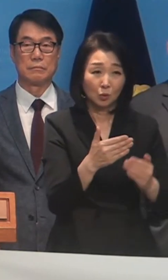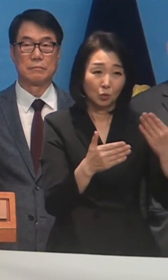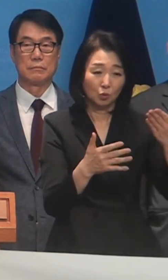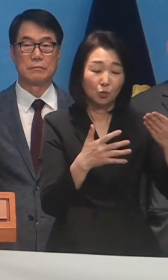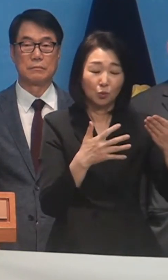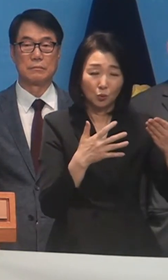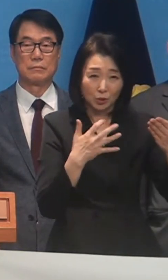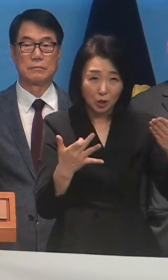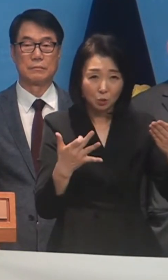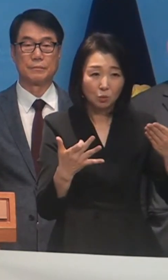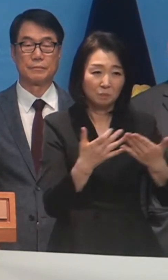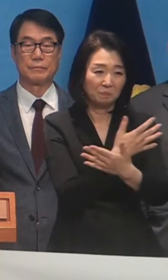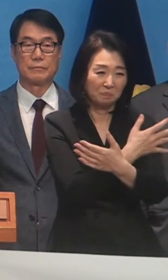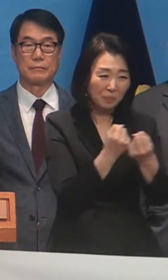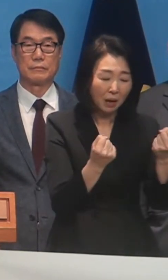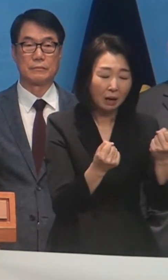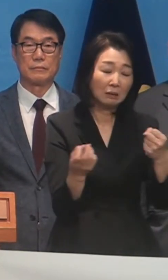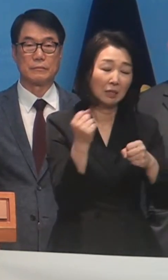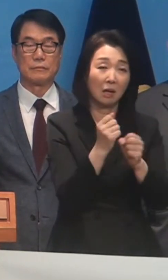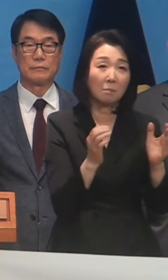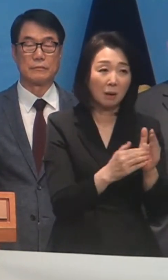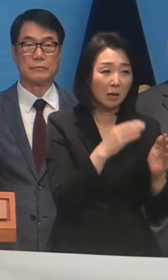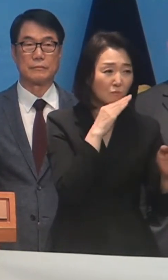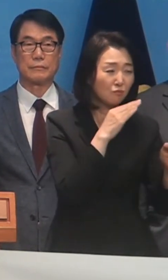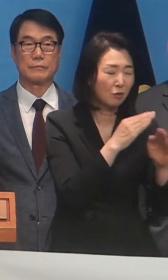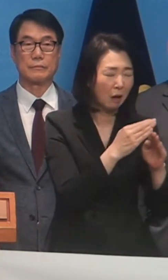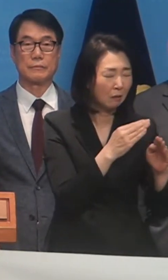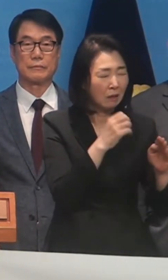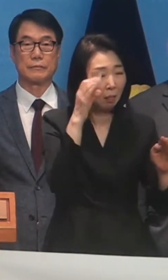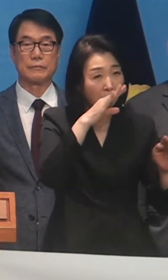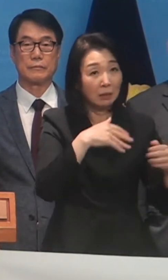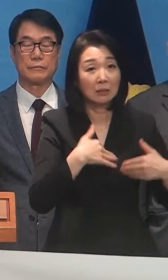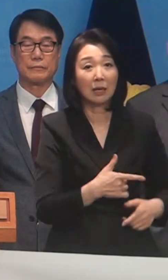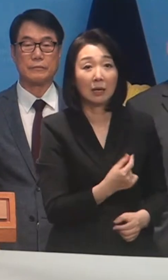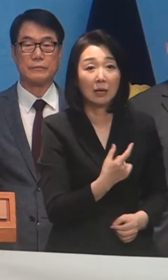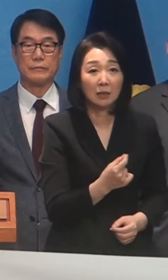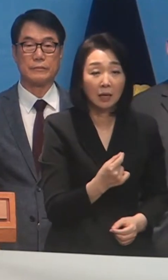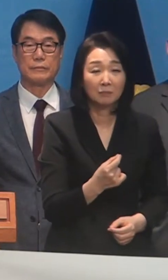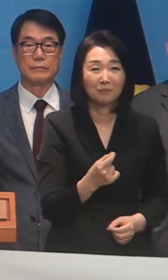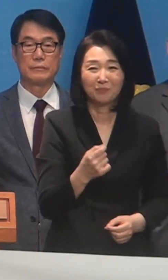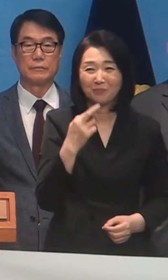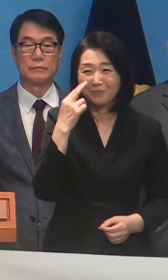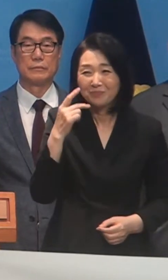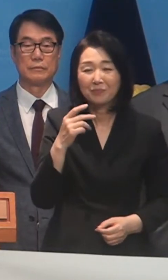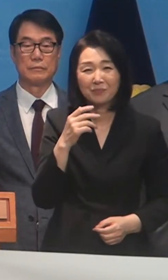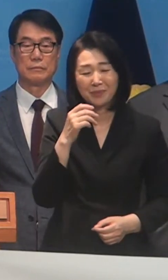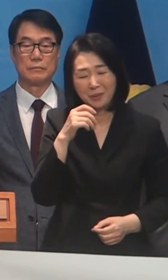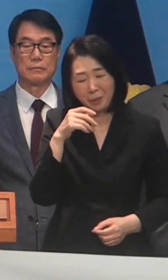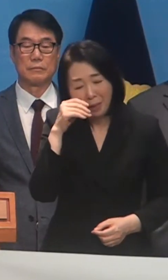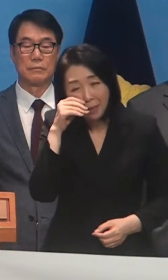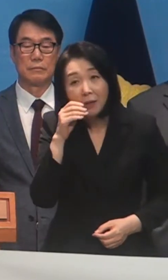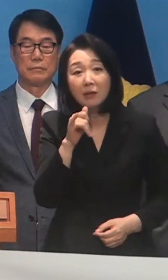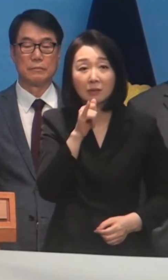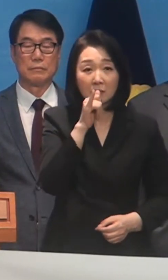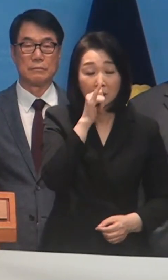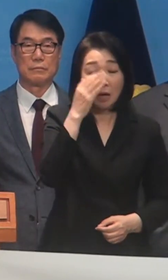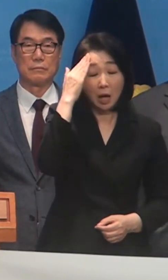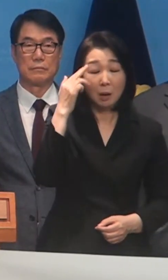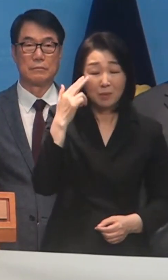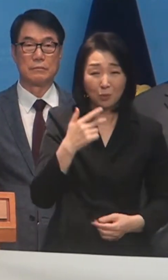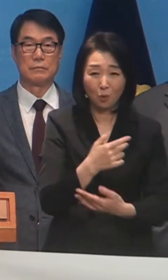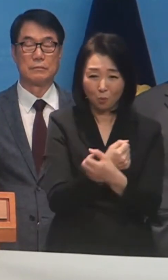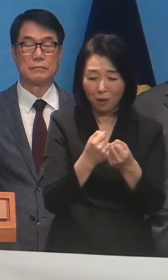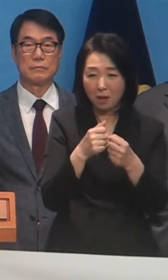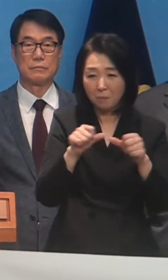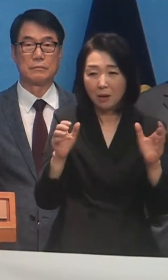위험하고 불중적인 대북 인식, 중국 앞에서는 작아져 침묵하는 사대주의, 한미동맹 파기 또는